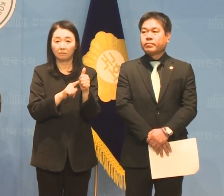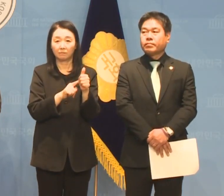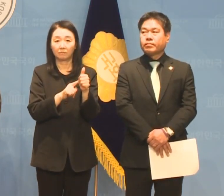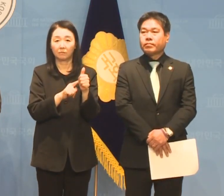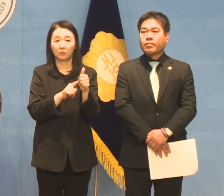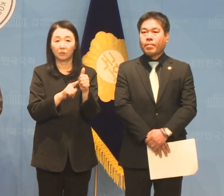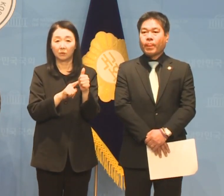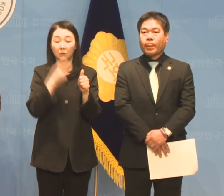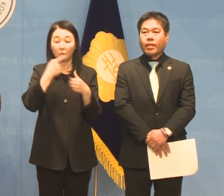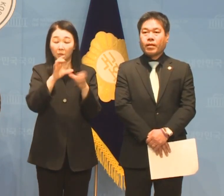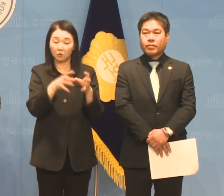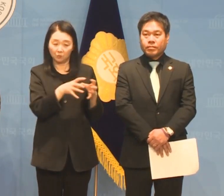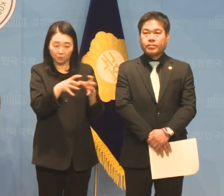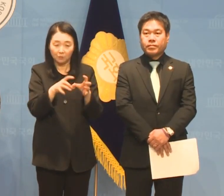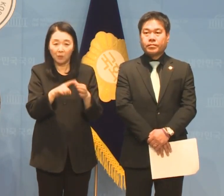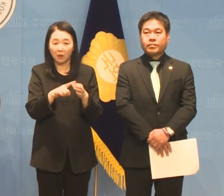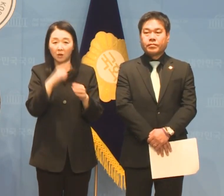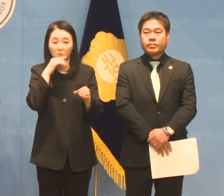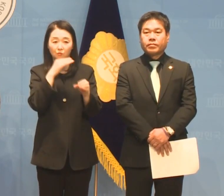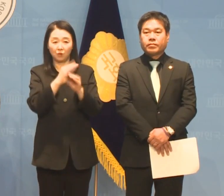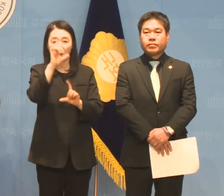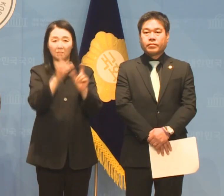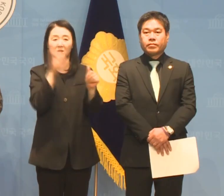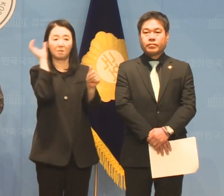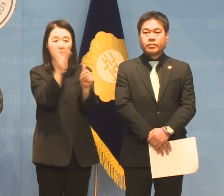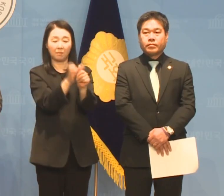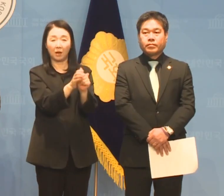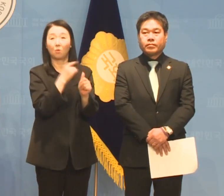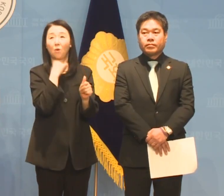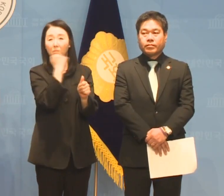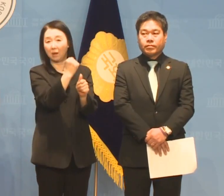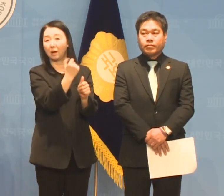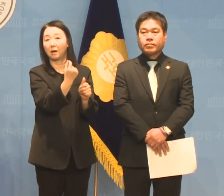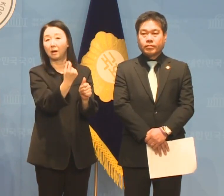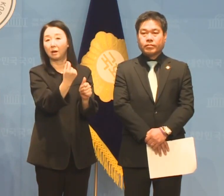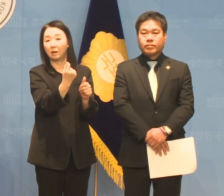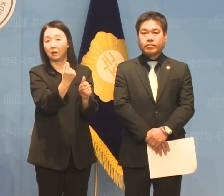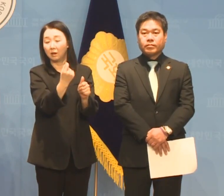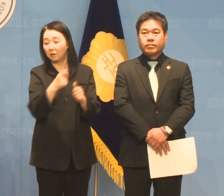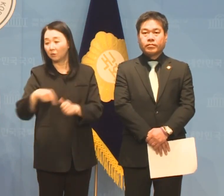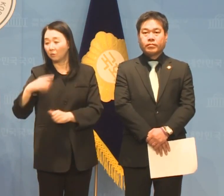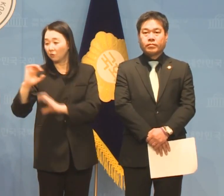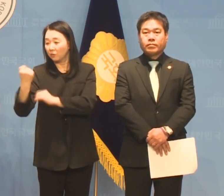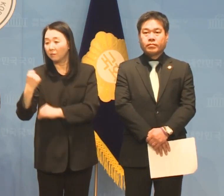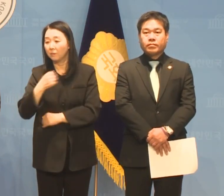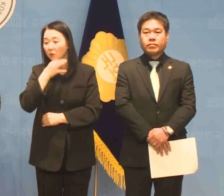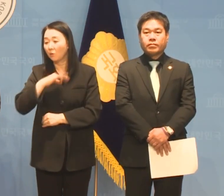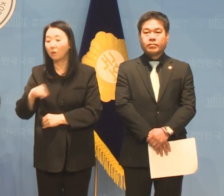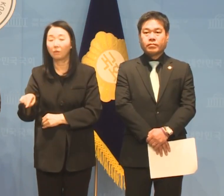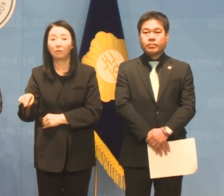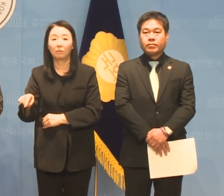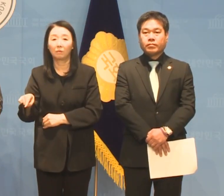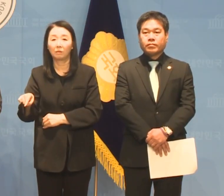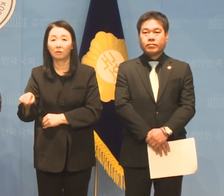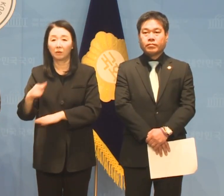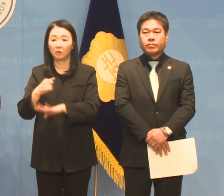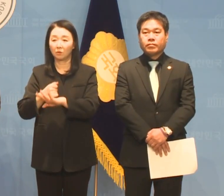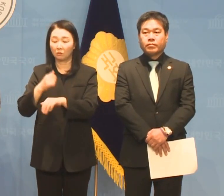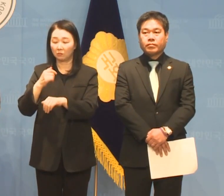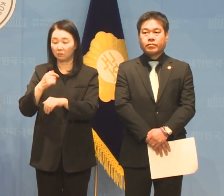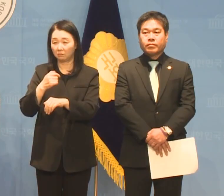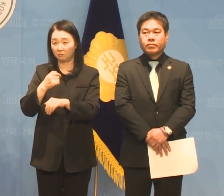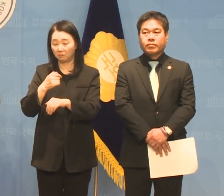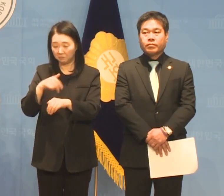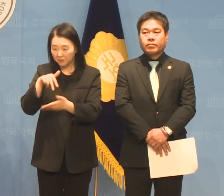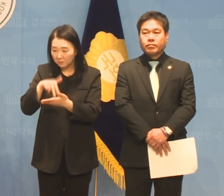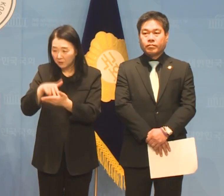그리고 민주 세력에게 종북 세력의 이미지를 덧붙여서 자신들에게 유리한 지형을 형성하려는 매우 잘못된